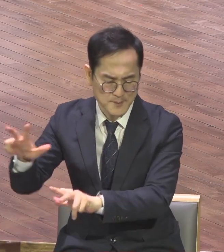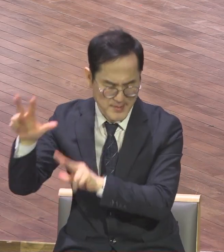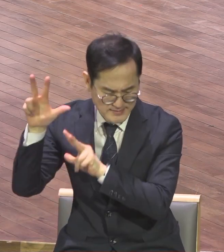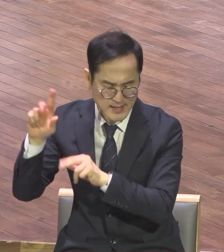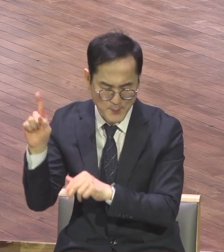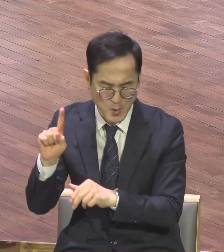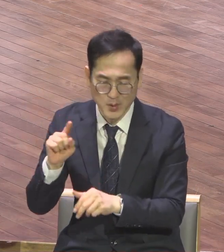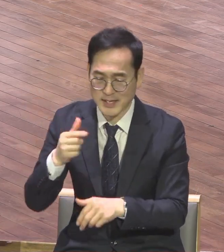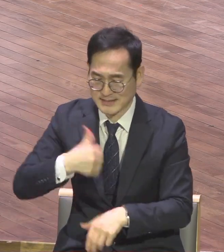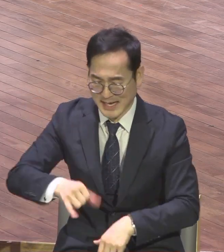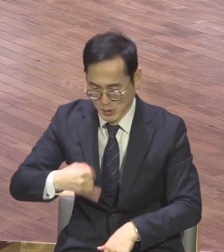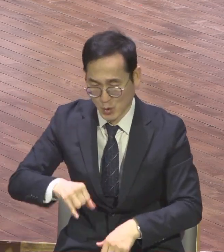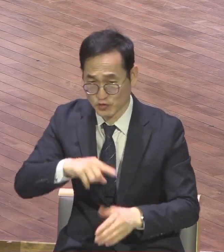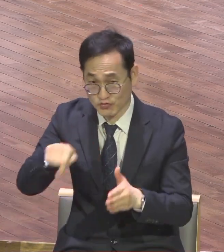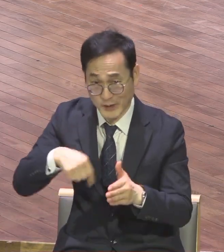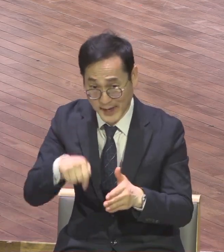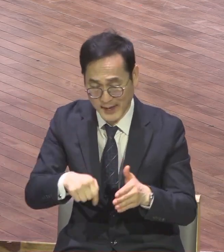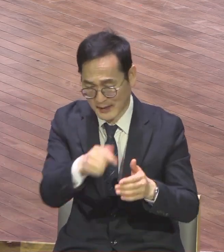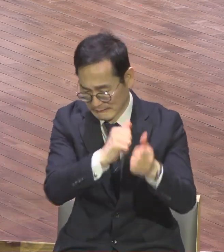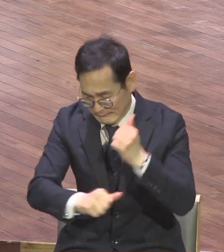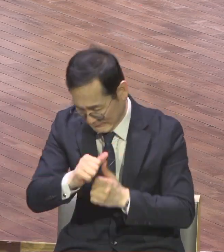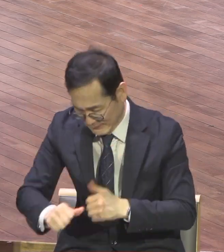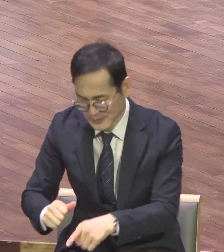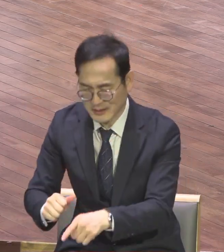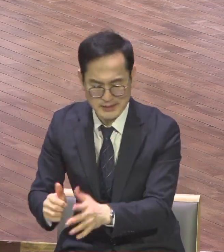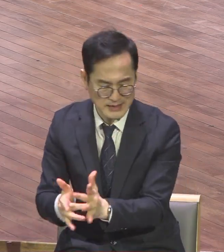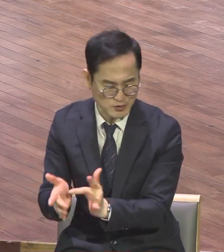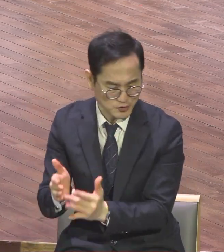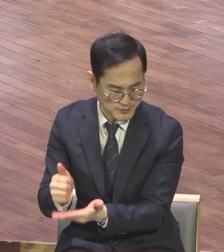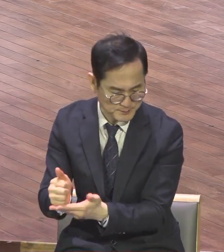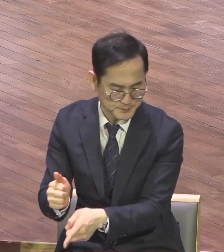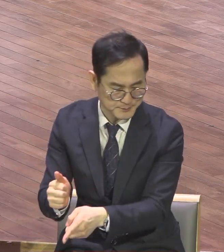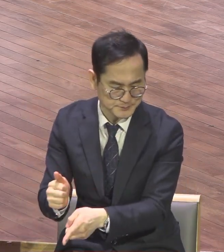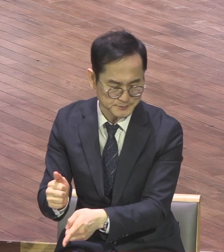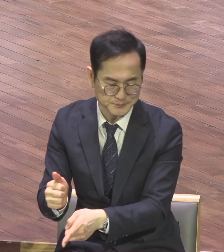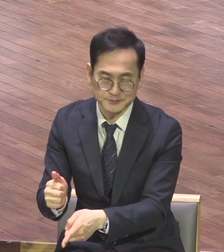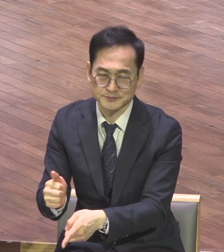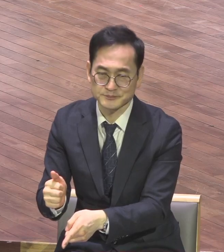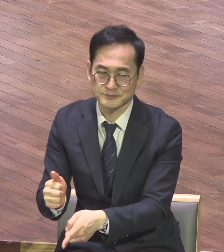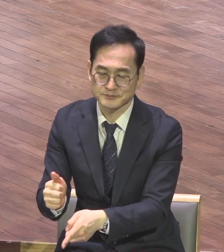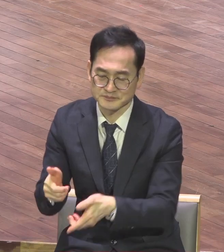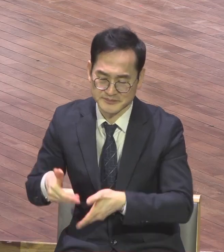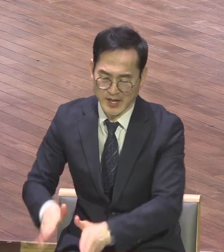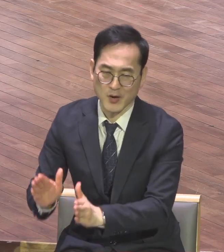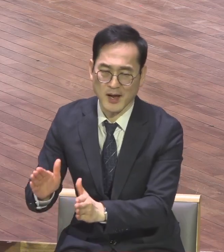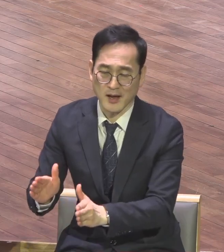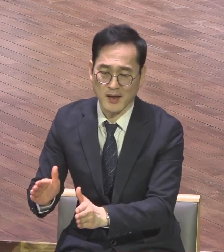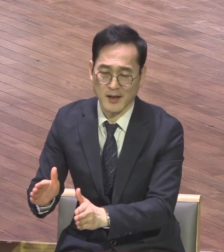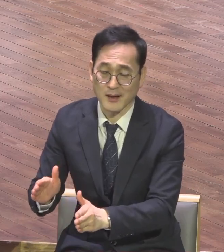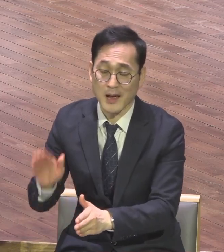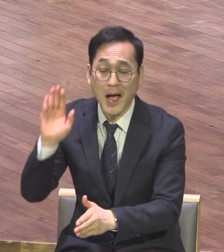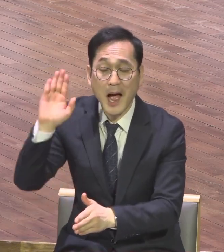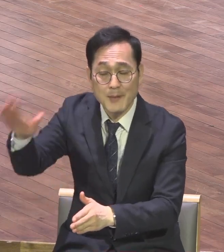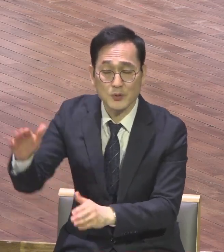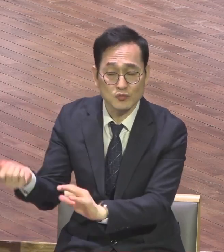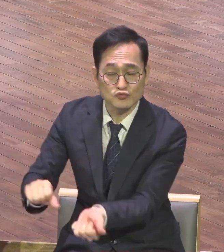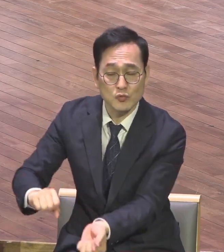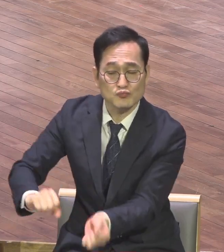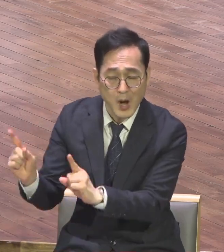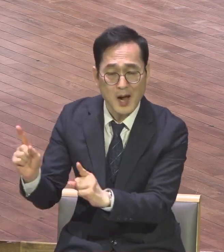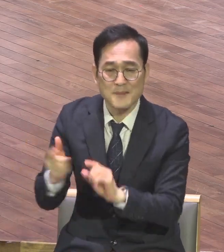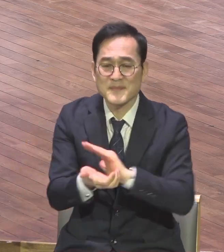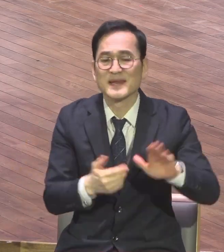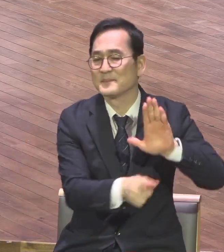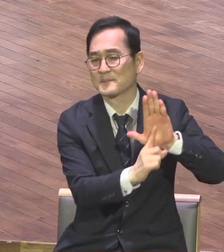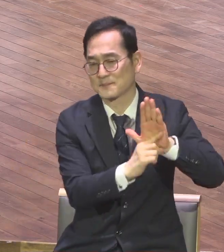중에서 한 사람을 그 위에 앉게 하리라 하셨음을 알고 미리 본 거로 그리스도의 부활을 말하되 그가 음부의 버림이